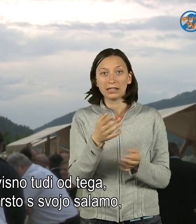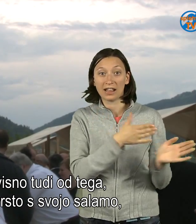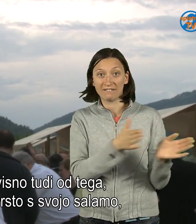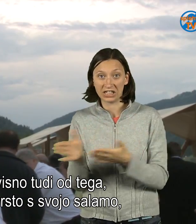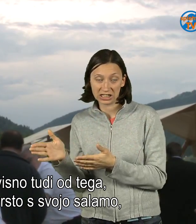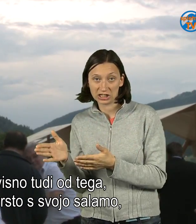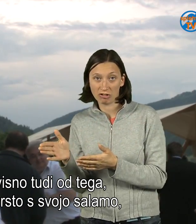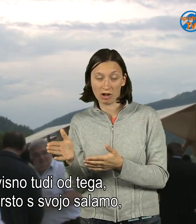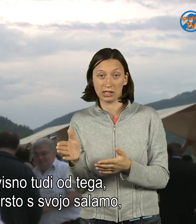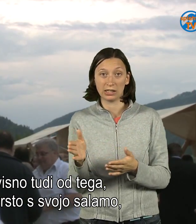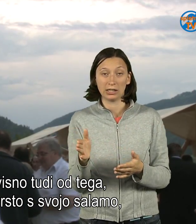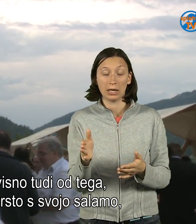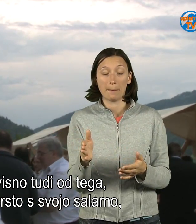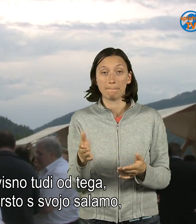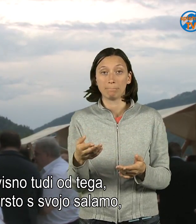kdaj prideš na vrsto,